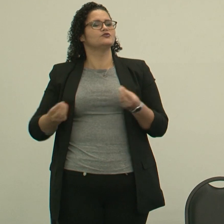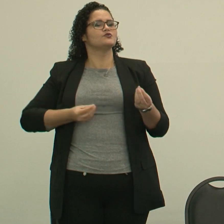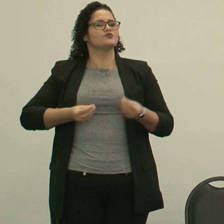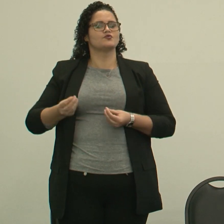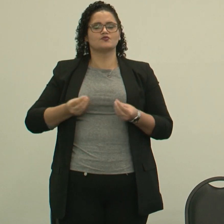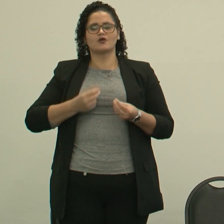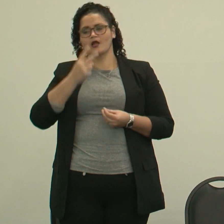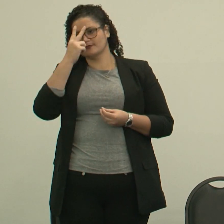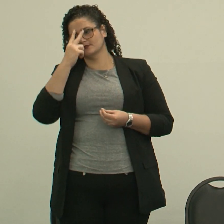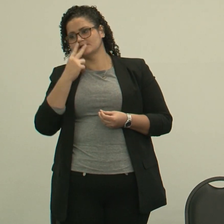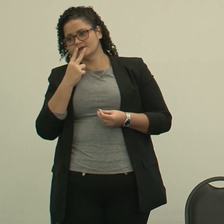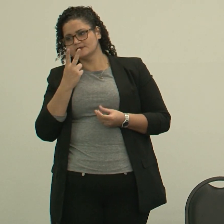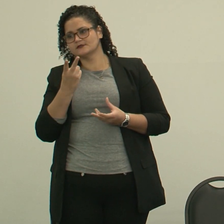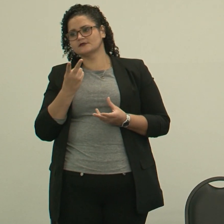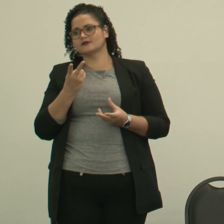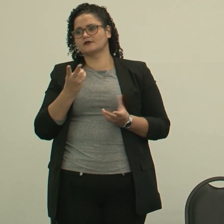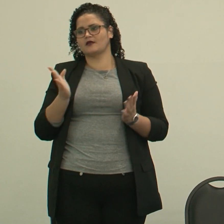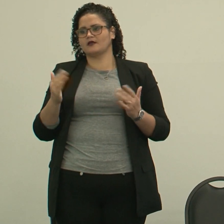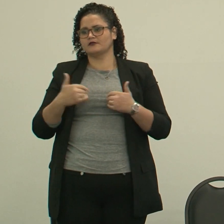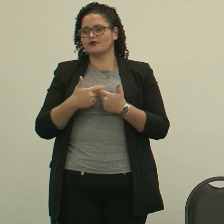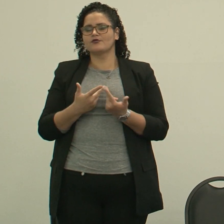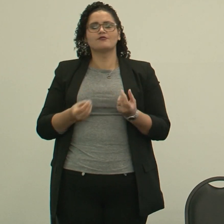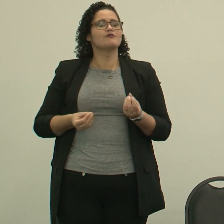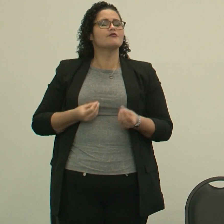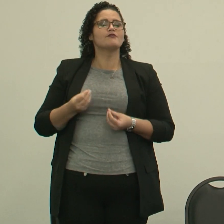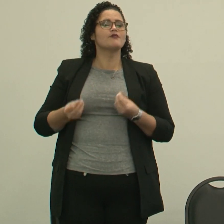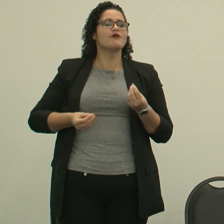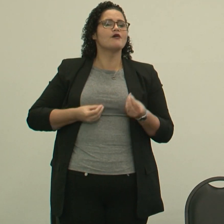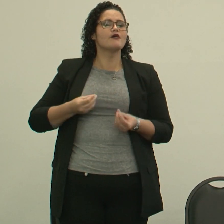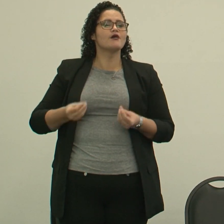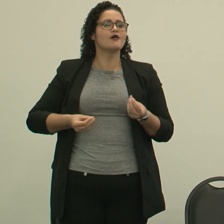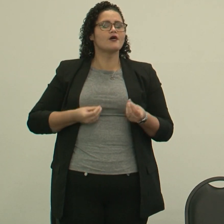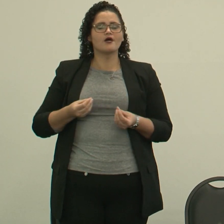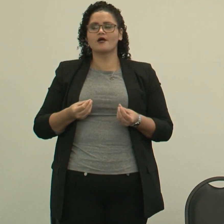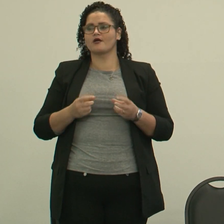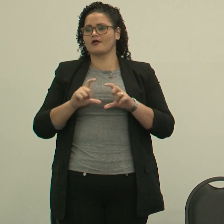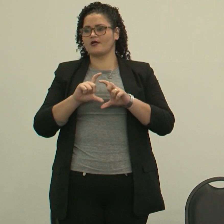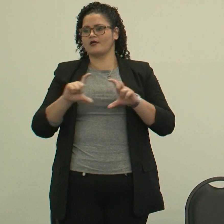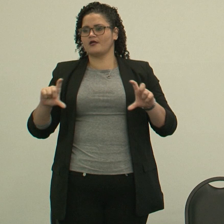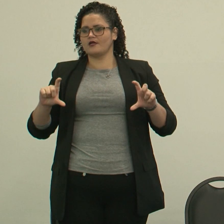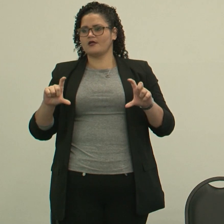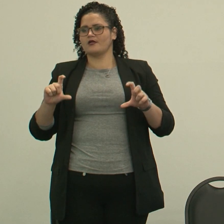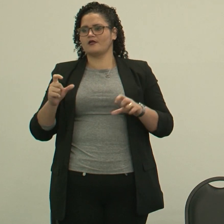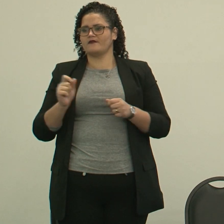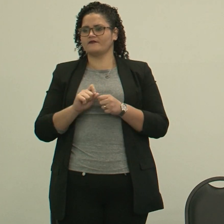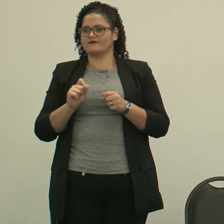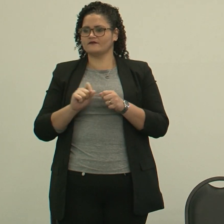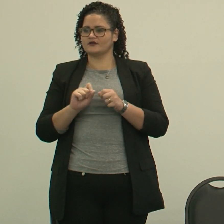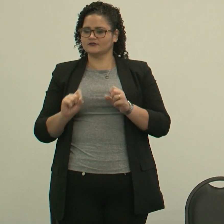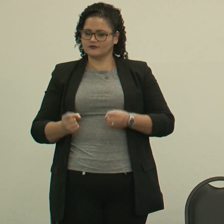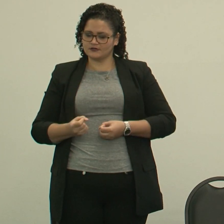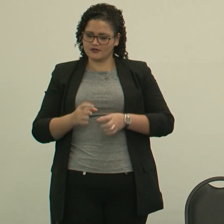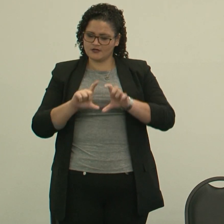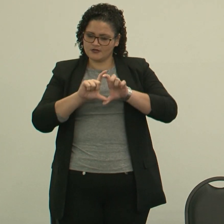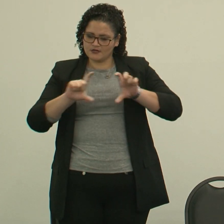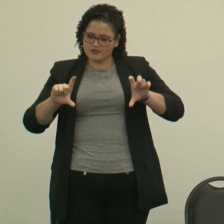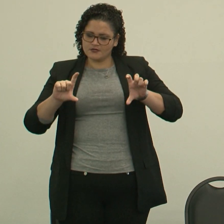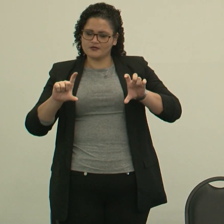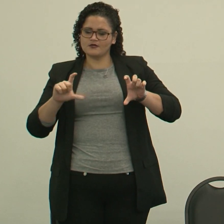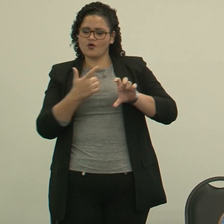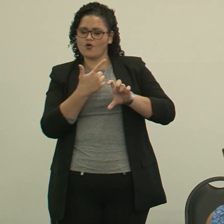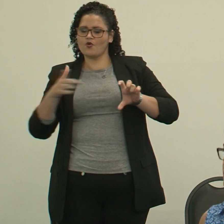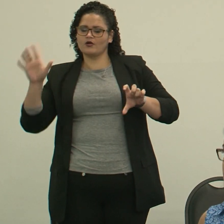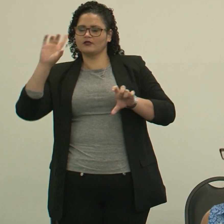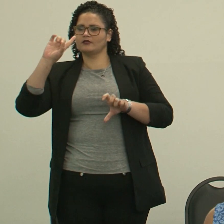deficiências? Cegos, né? Enfim, como é que seria essa tirinha? Eles teriam de produzir tirinhas próximas